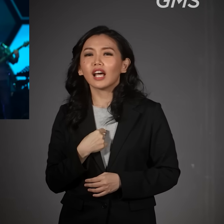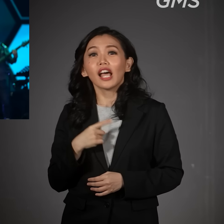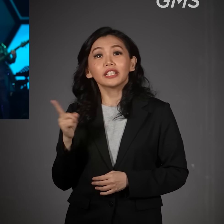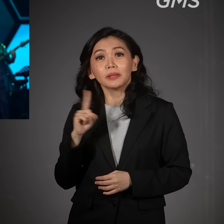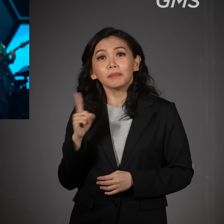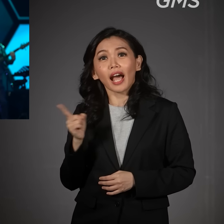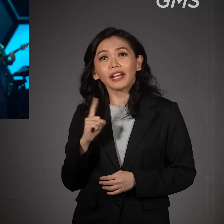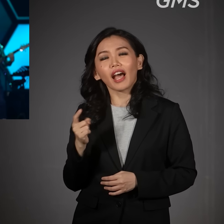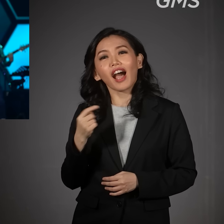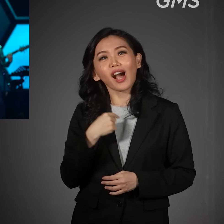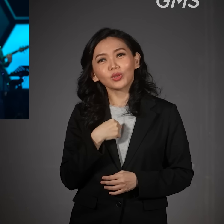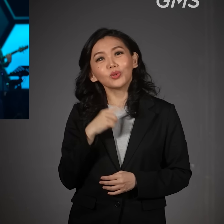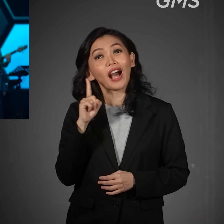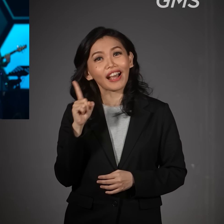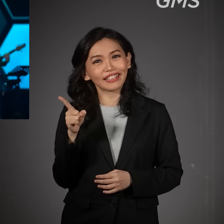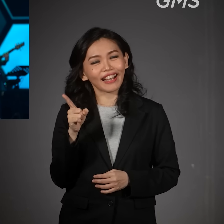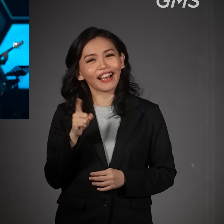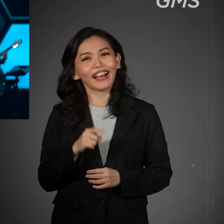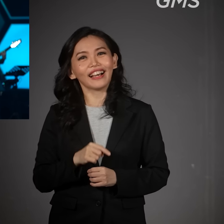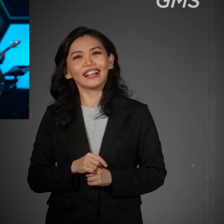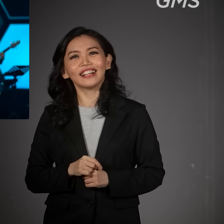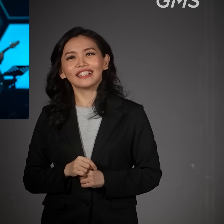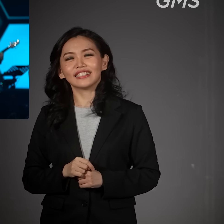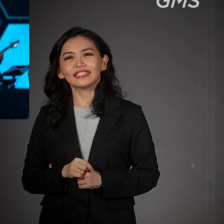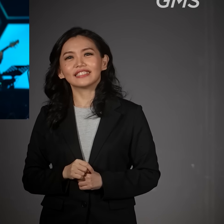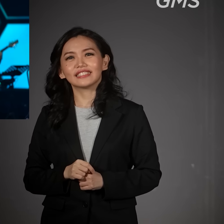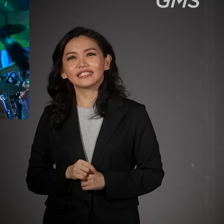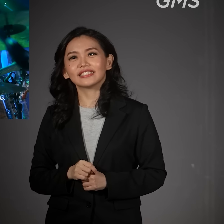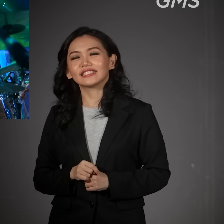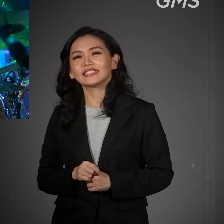Dimanapun ku ada,